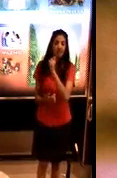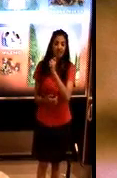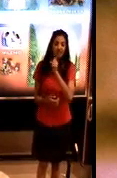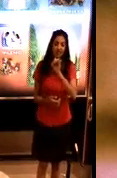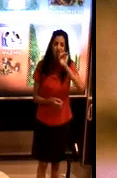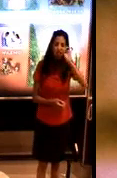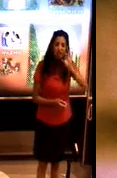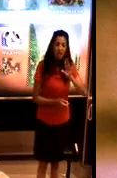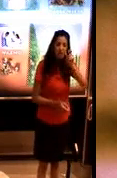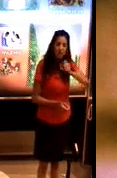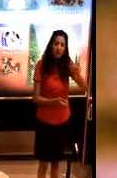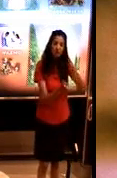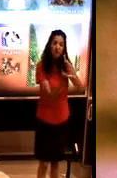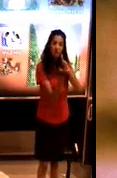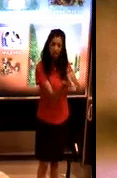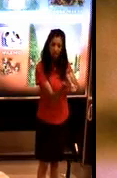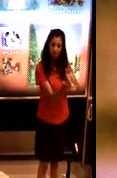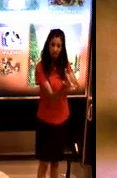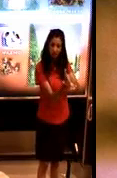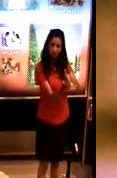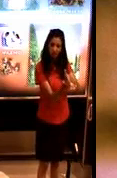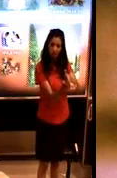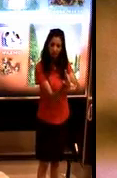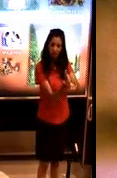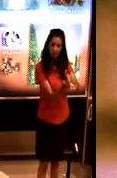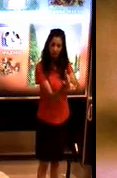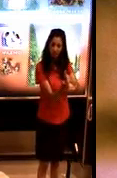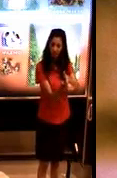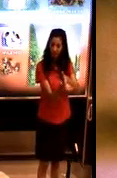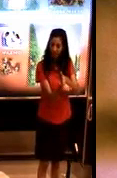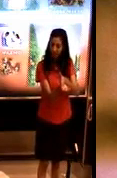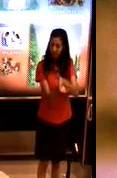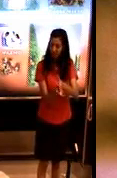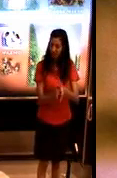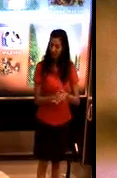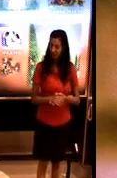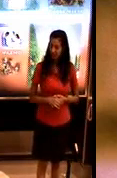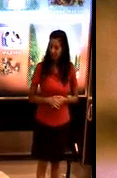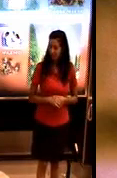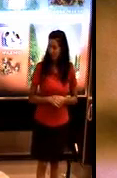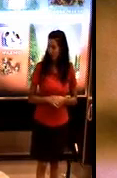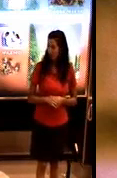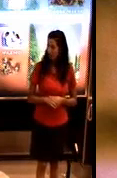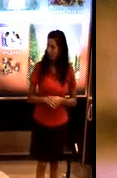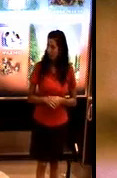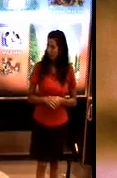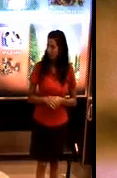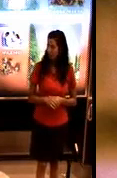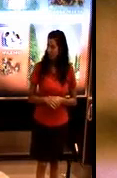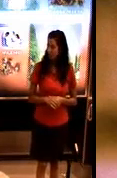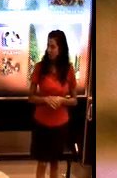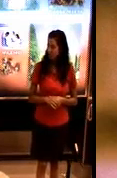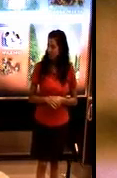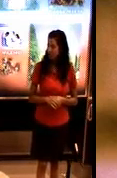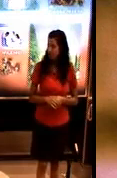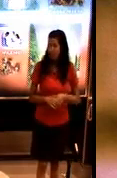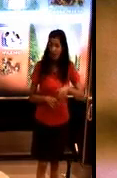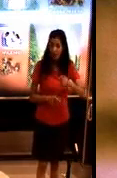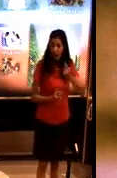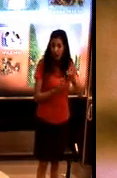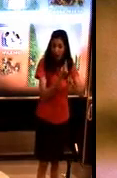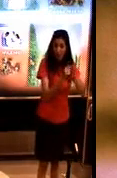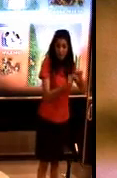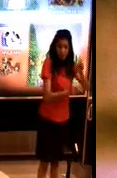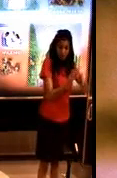Dice así el texto bíblico, ¿verdad? Está hablando inclusive de muchos que todavía están en Babilonia, que